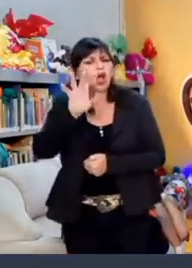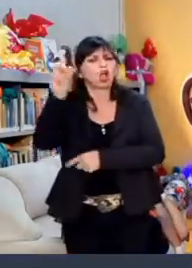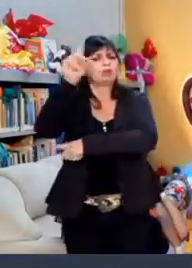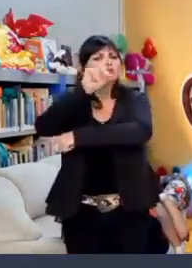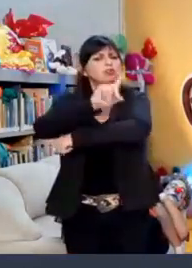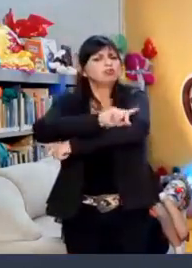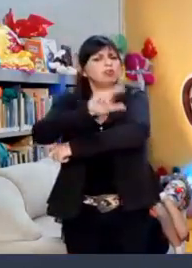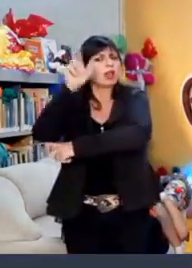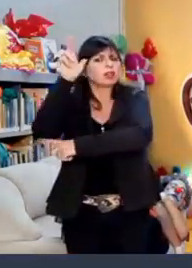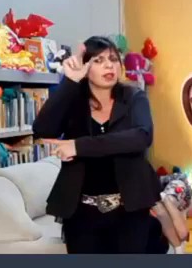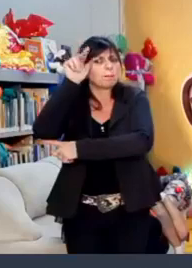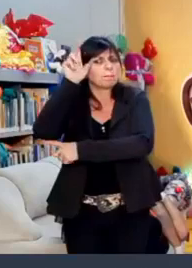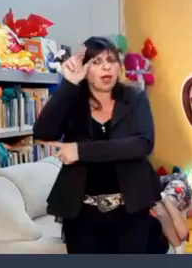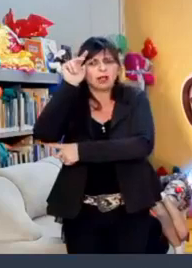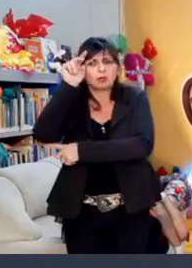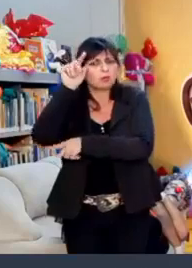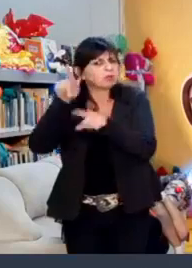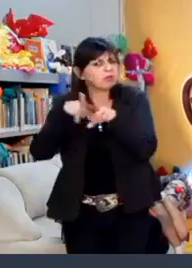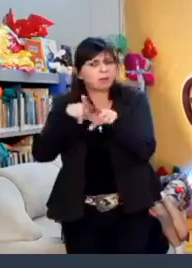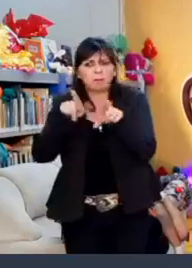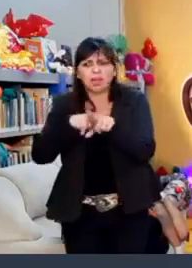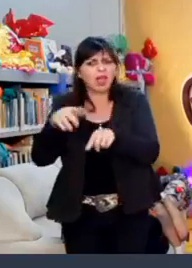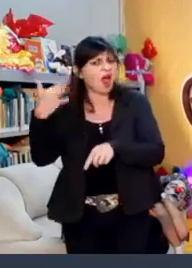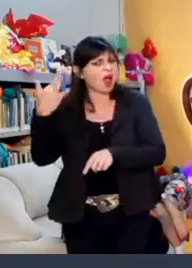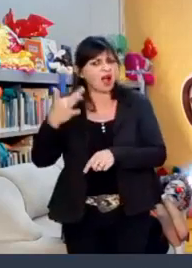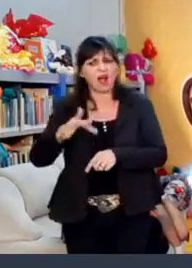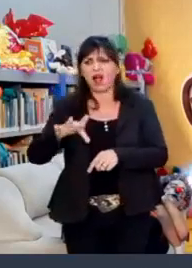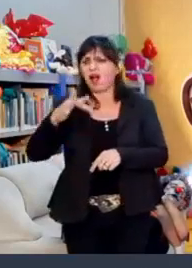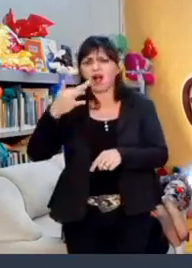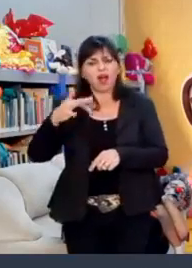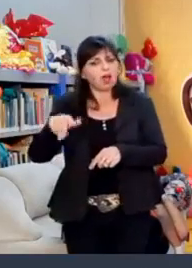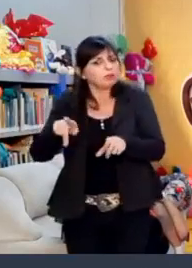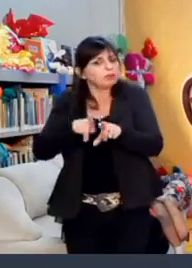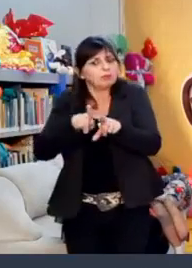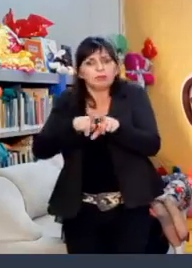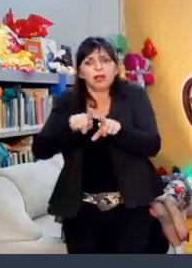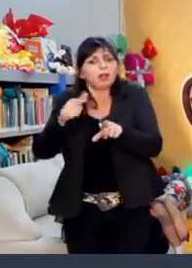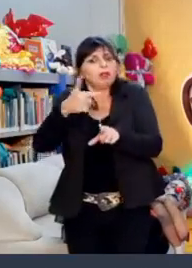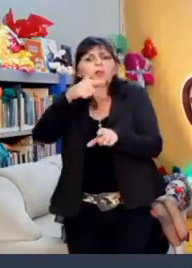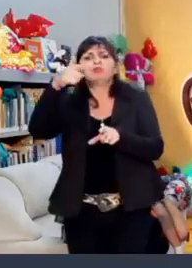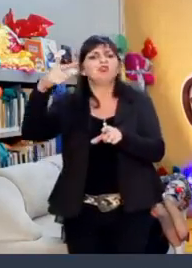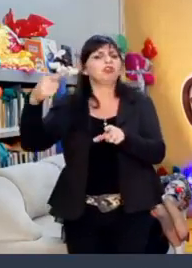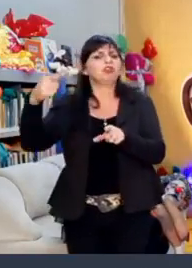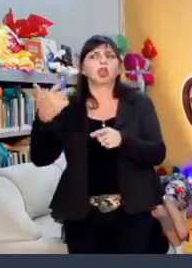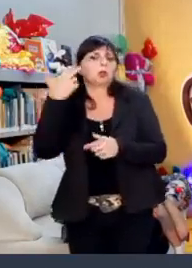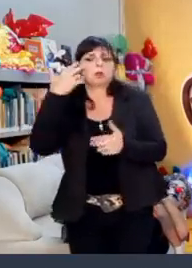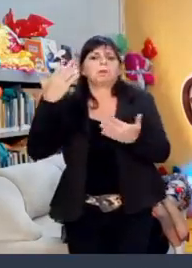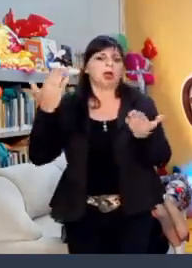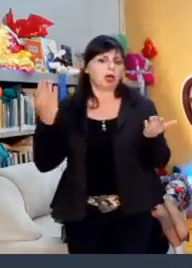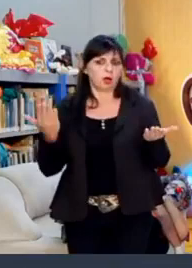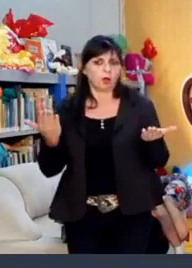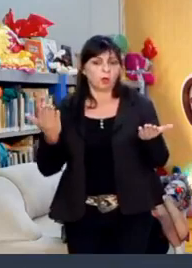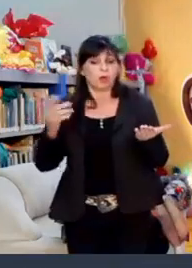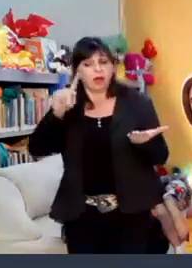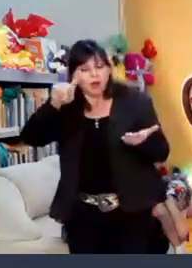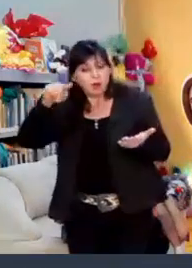Páscoa. Então, quer dizer que isso também se tornou uma tradição de outros grupos sociais,